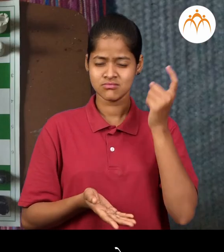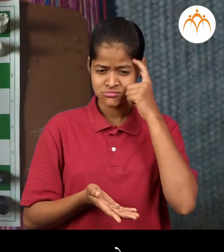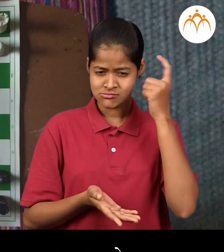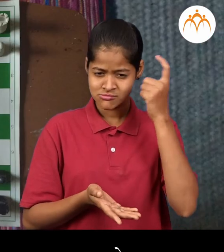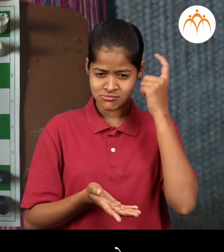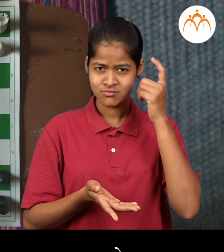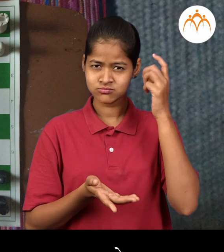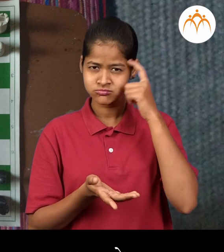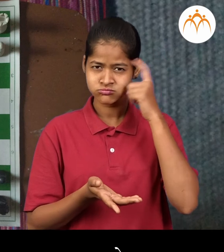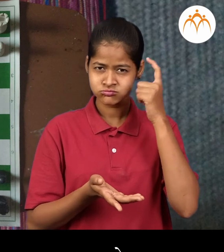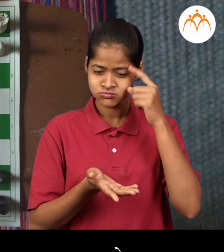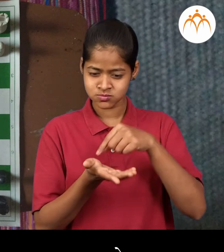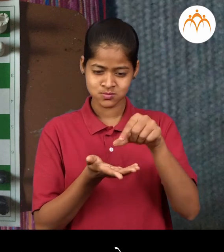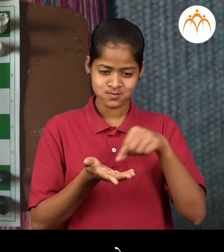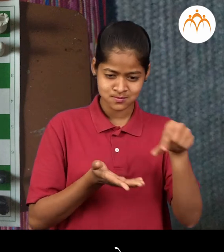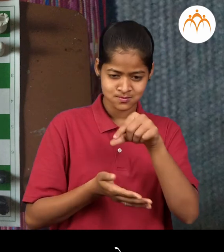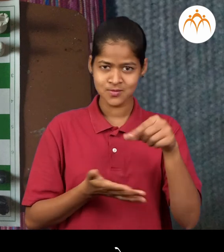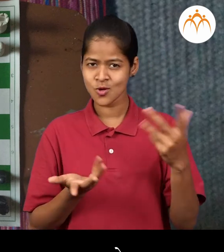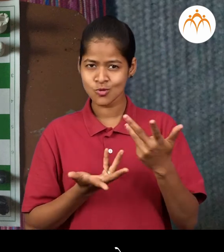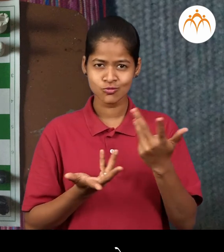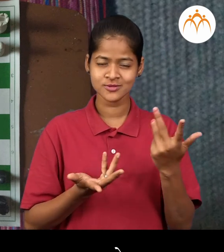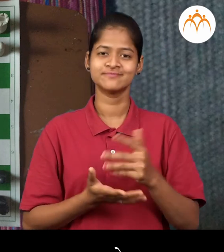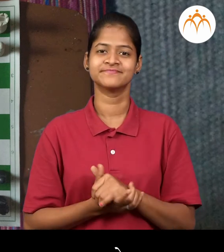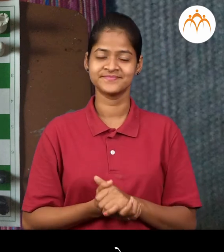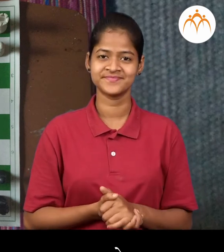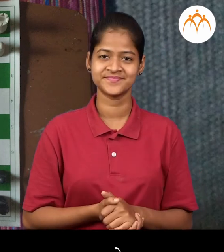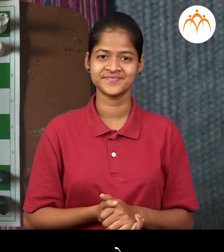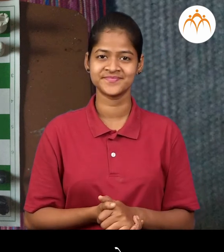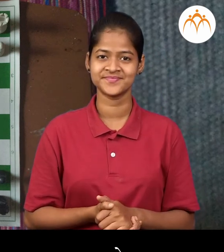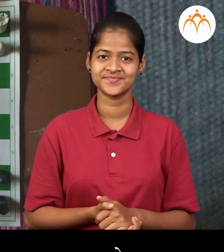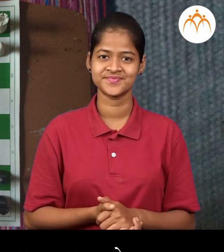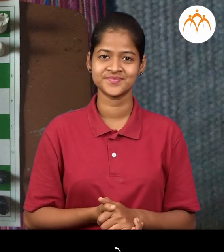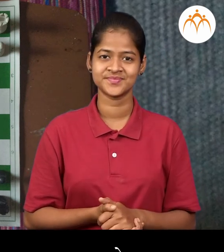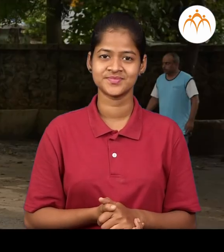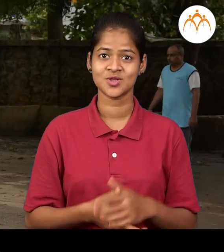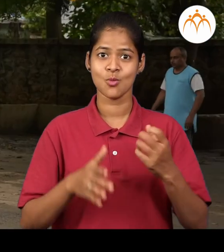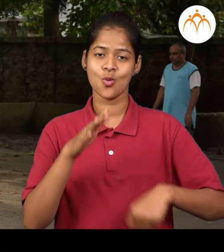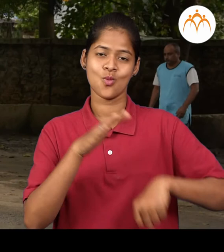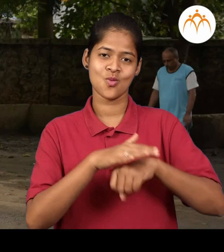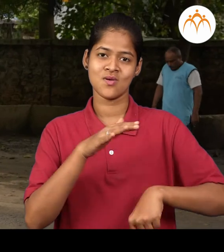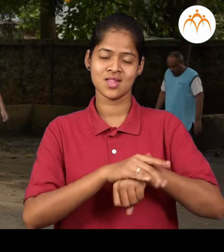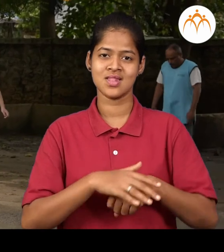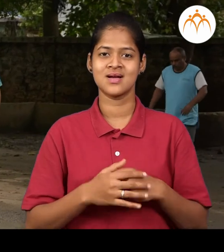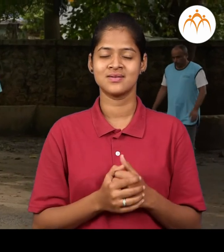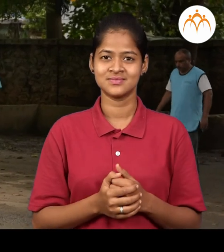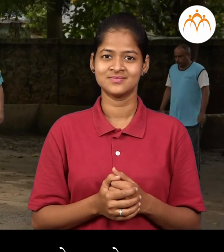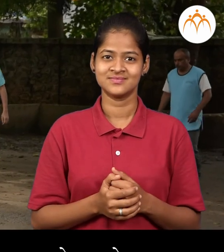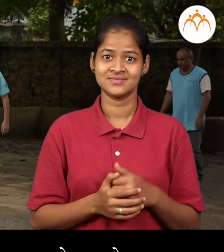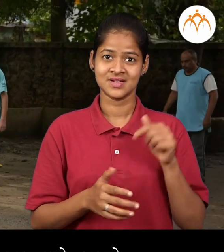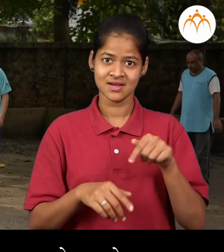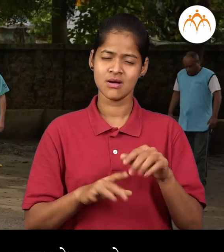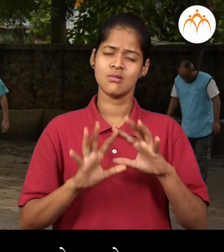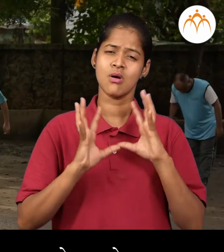खैर ताना खींप विचार कर वाला तो दो कि फुटबॉल कि